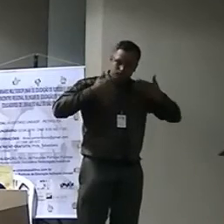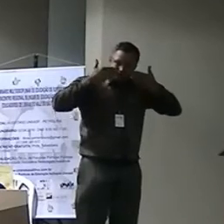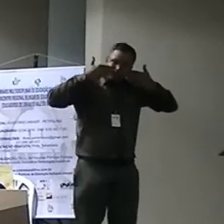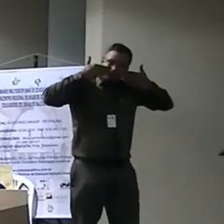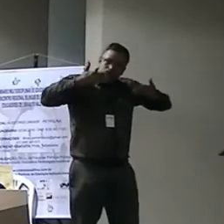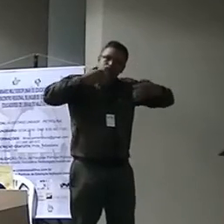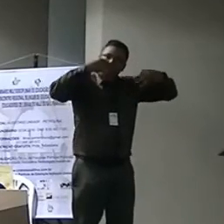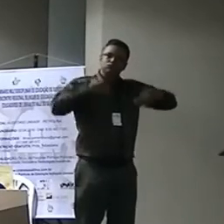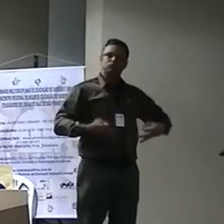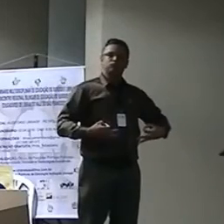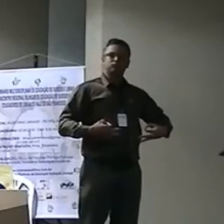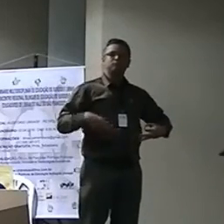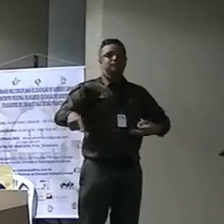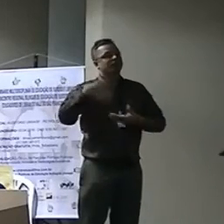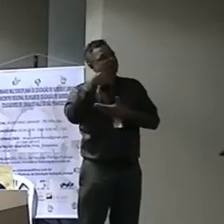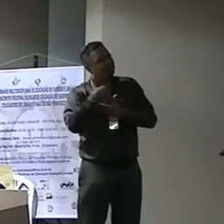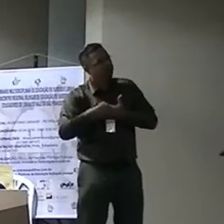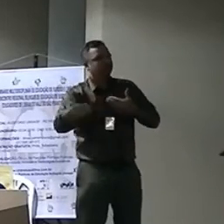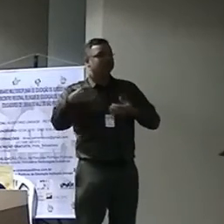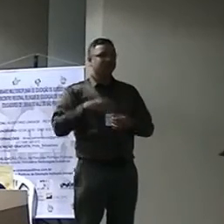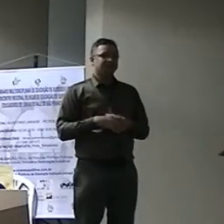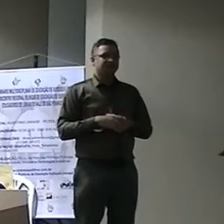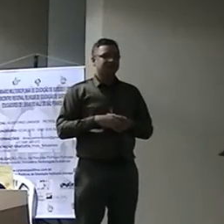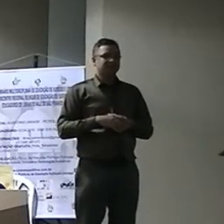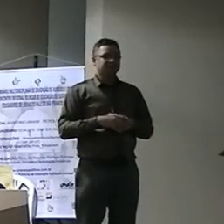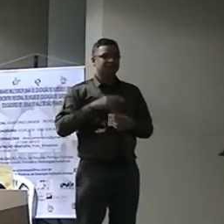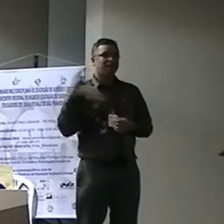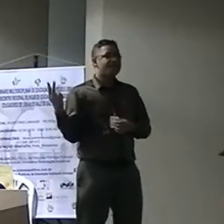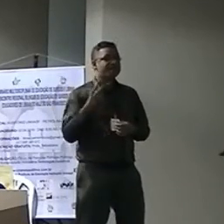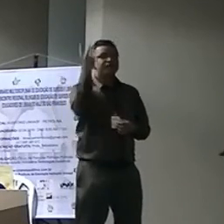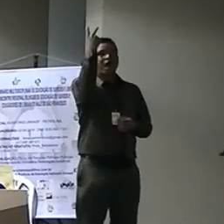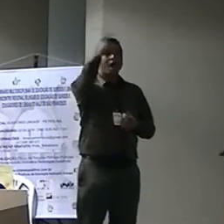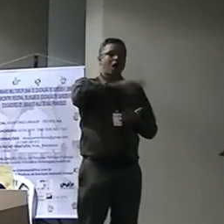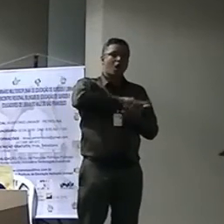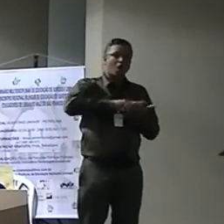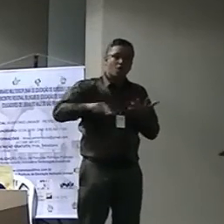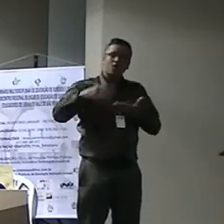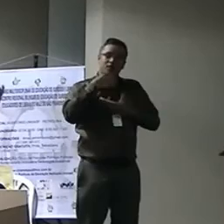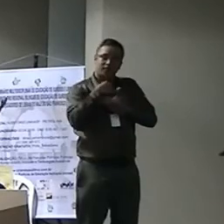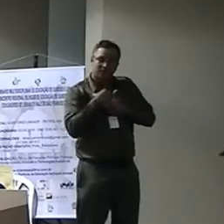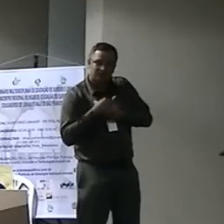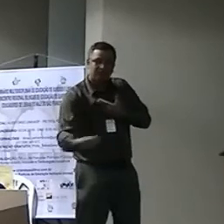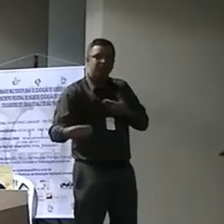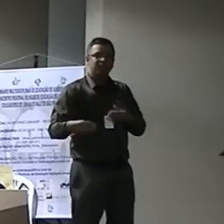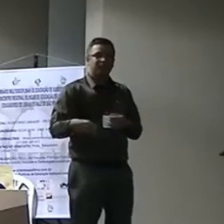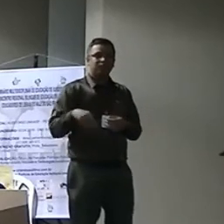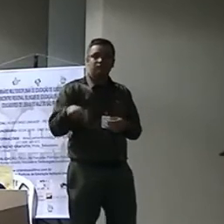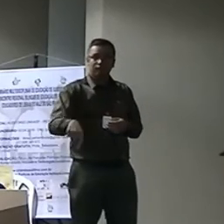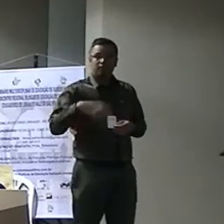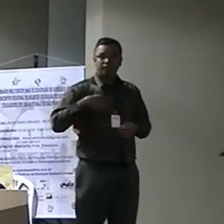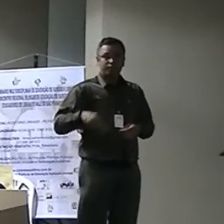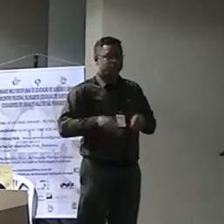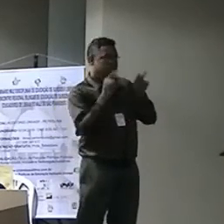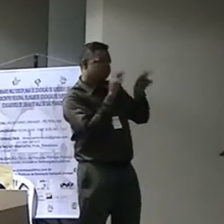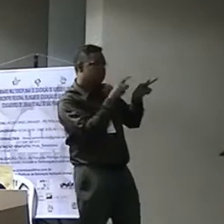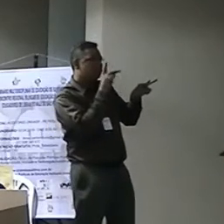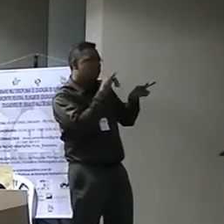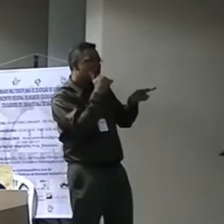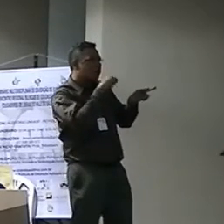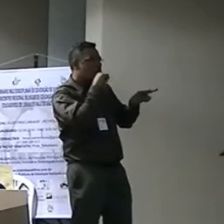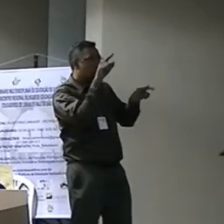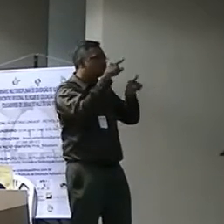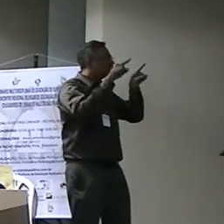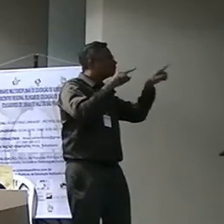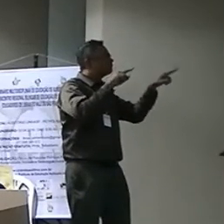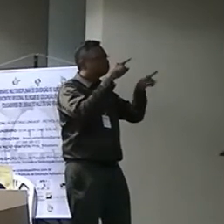essa mudança. E ele vai começar a entender os valores, as crenças, os princípios, as limitações, o que eu posso e o